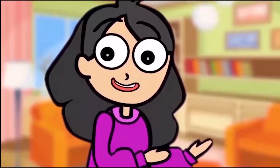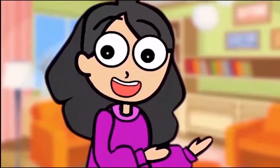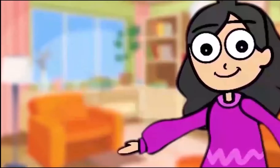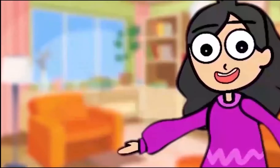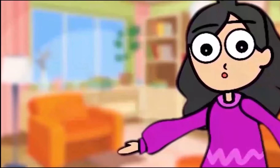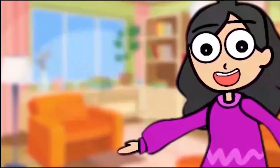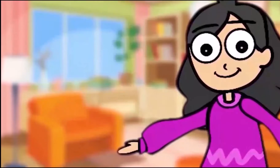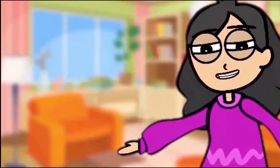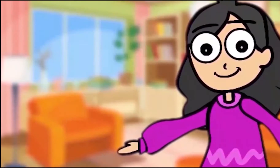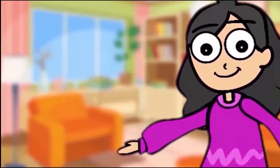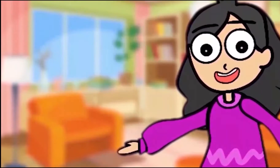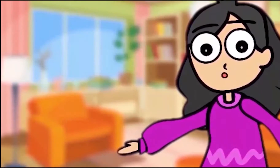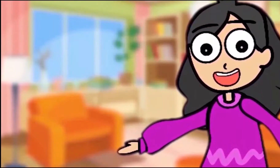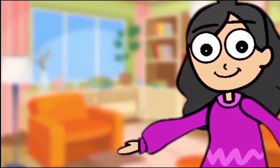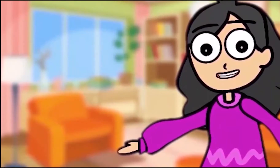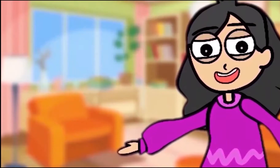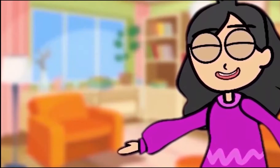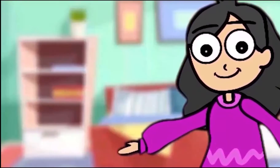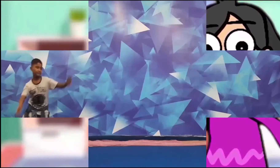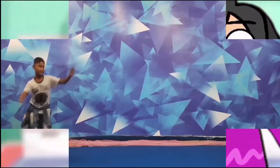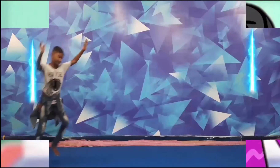டான்ஸ் ஆடுங்க, சந்தோஷமாக இருக்கலாம்.